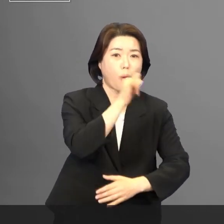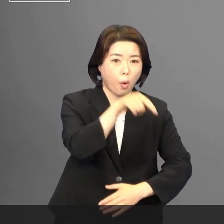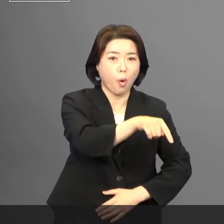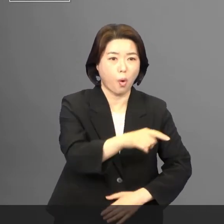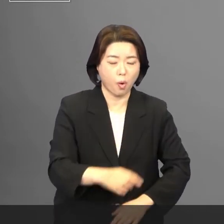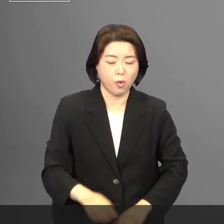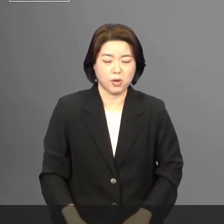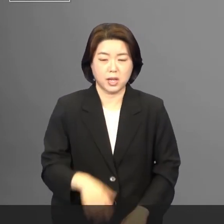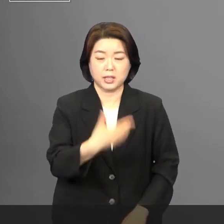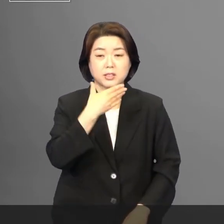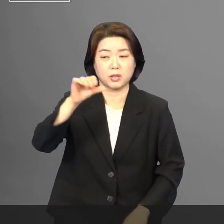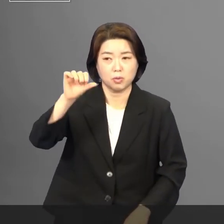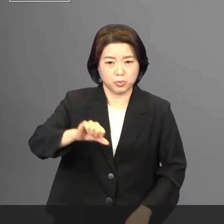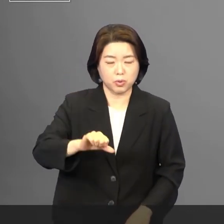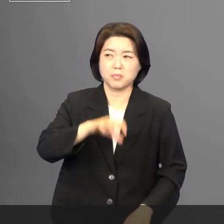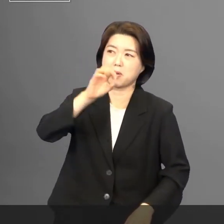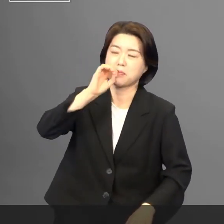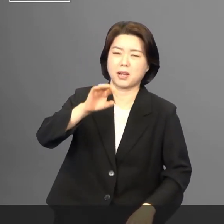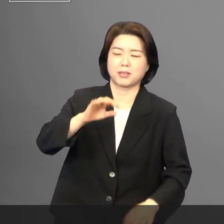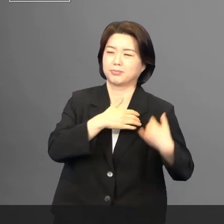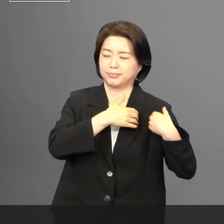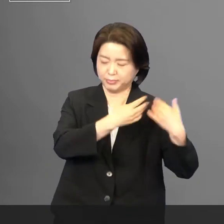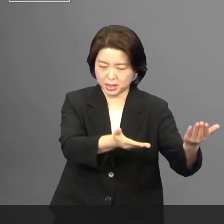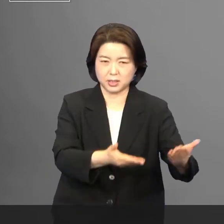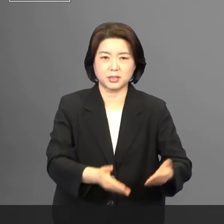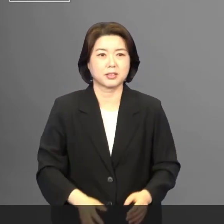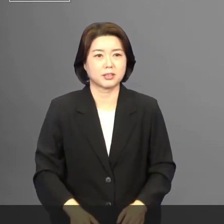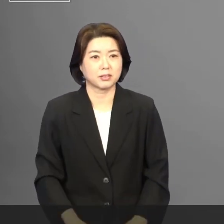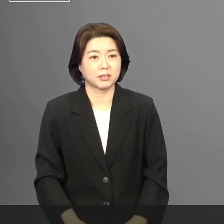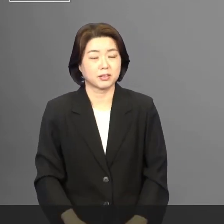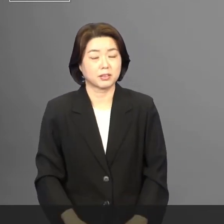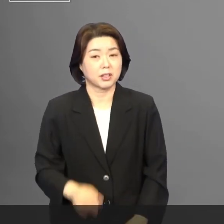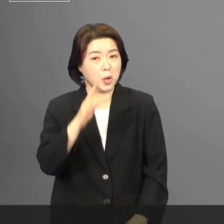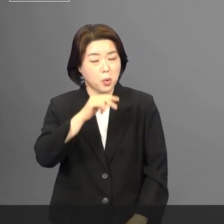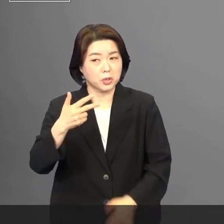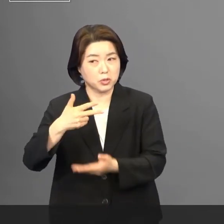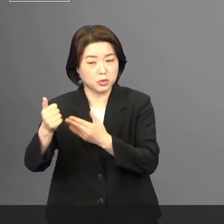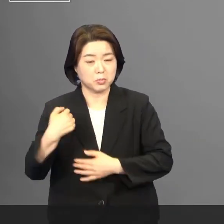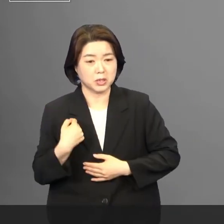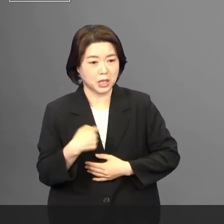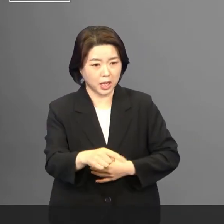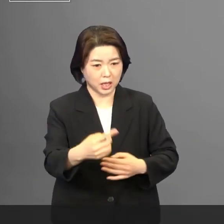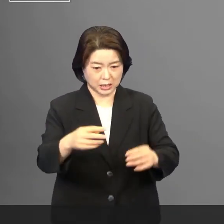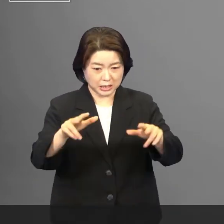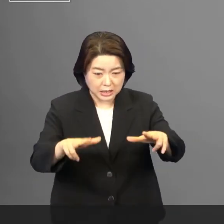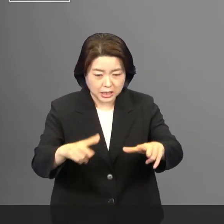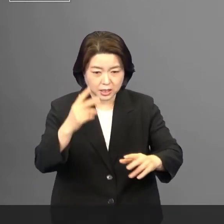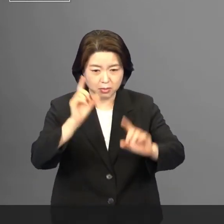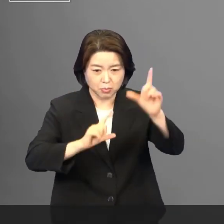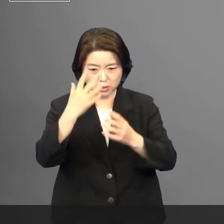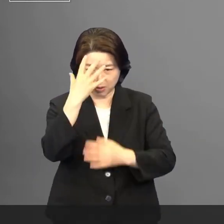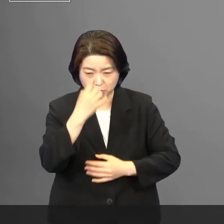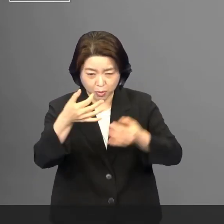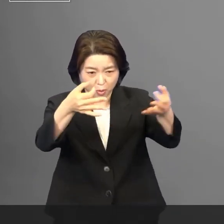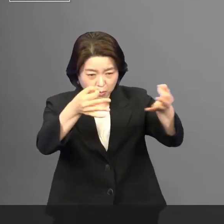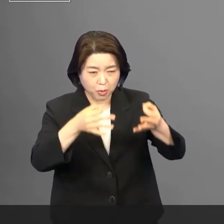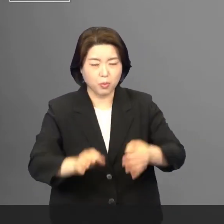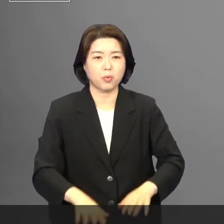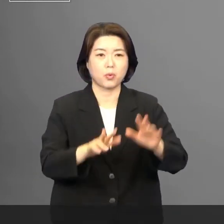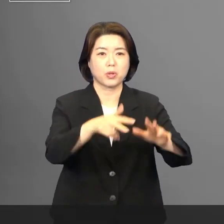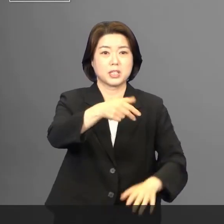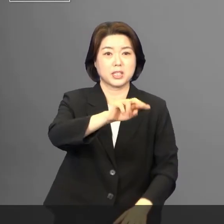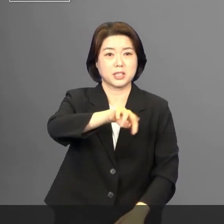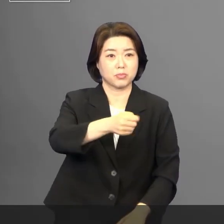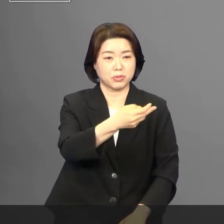그가 저주하게 내버려 두시오. 혹시 주님께서 나의 이 비참한 모습을 보시고 오늘 시므이가 한 저주